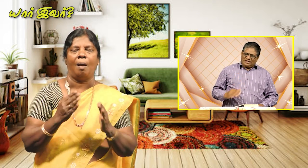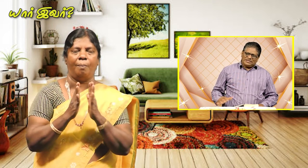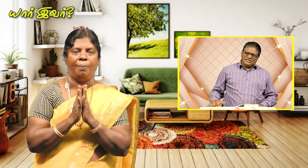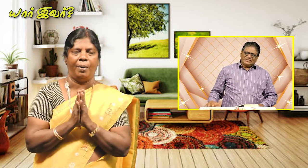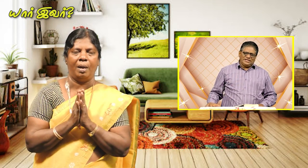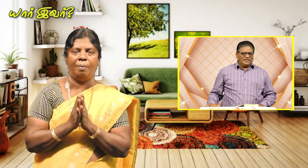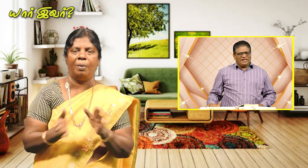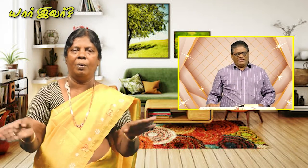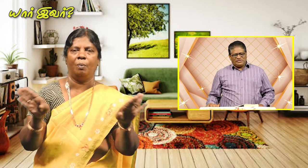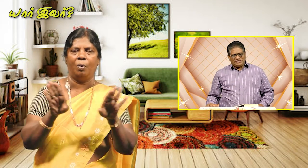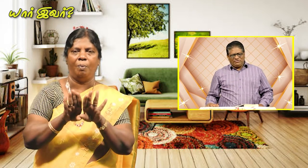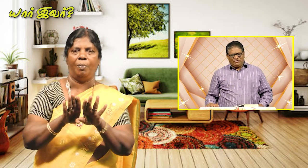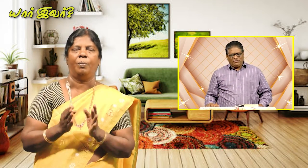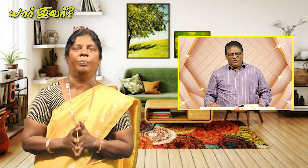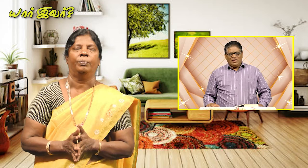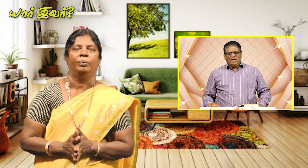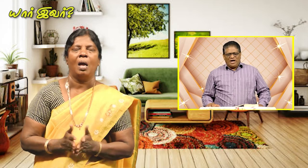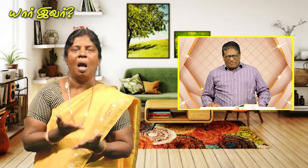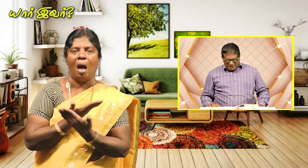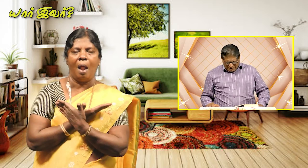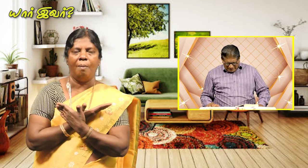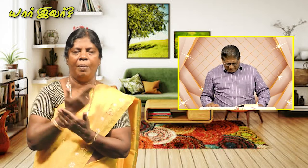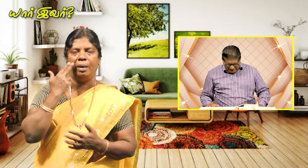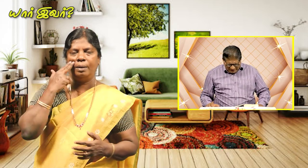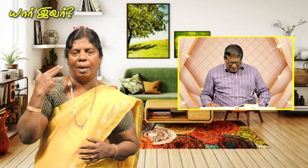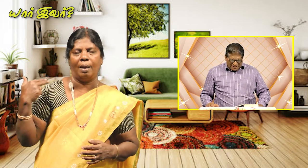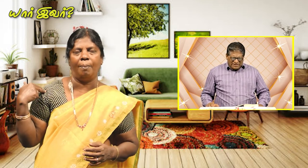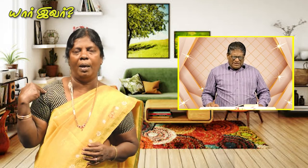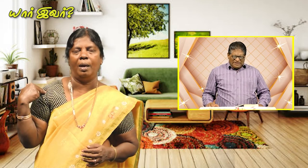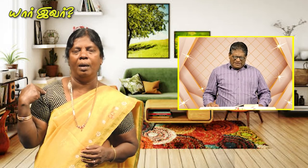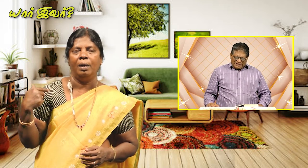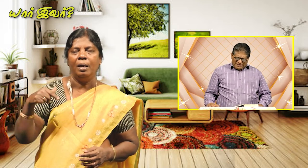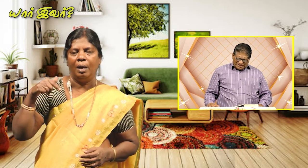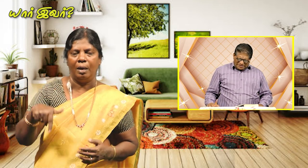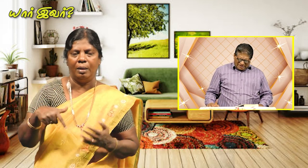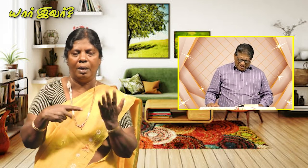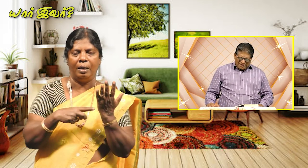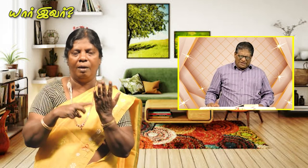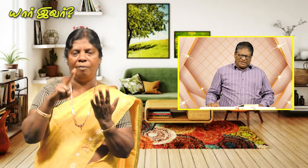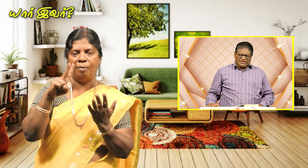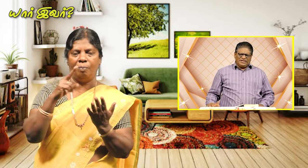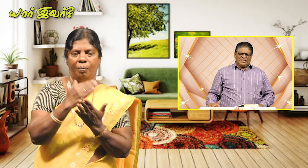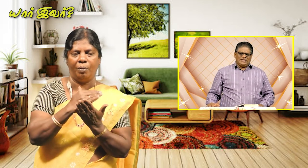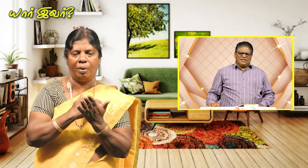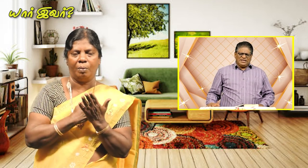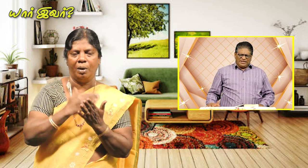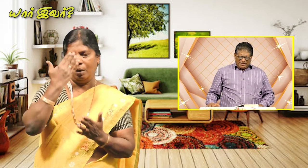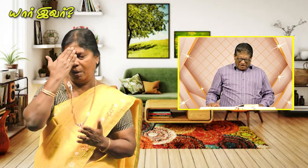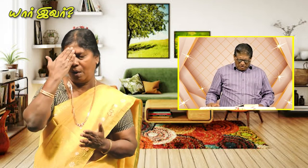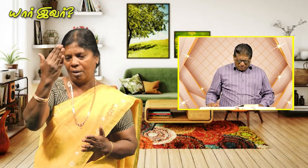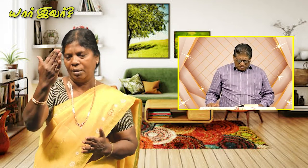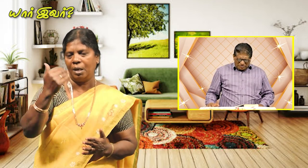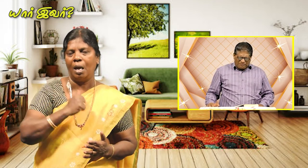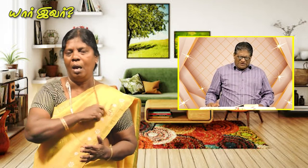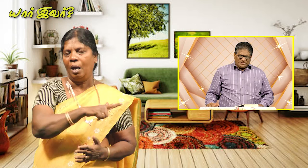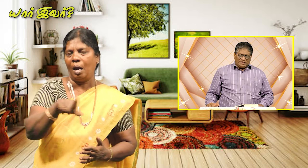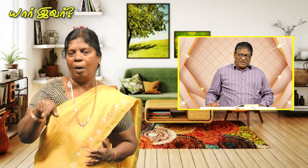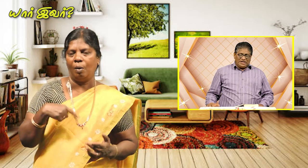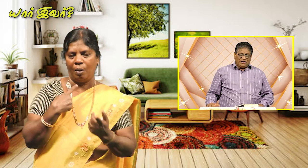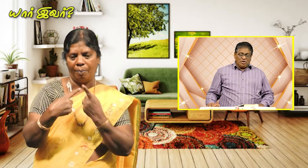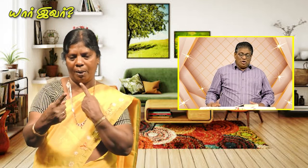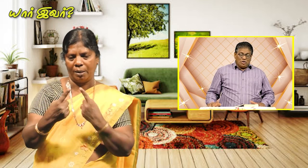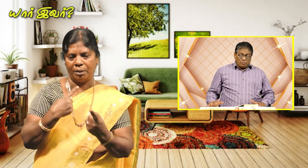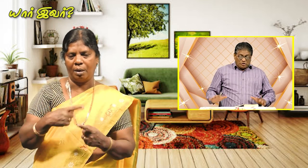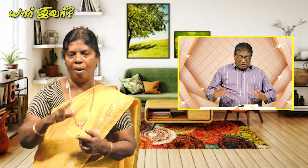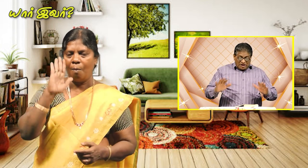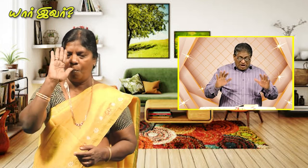நாம் பிரார்த்தனை செய்து நிறைவு செய்வோம். அன்பின் தகப்பனே, இந்த நிகழ்ச்சிக்காக நன்றி. நீர் எங்களோடு கூட